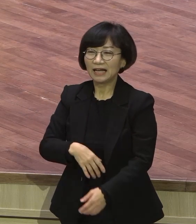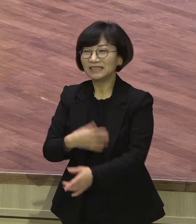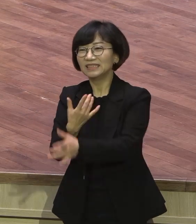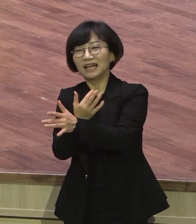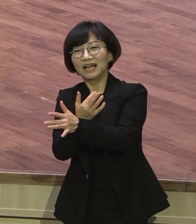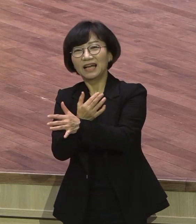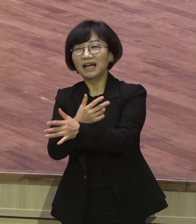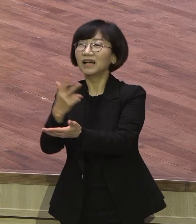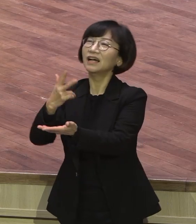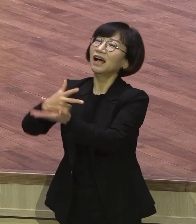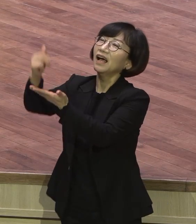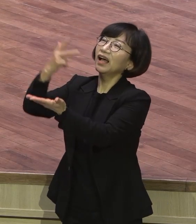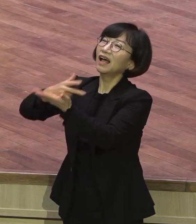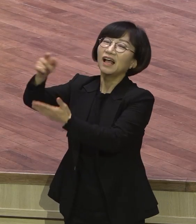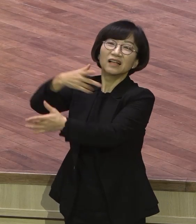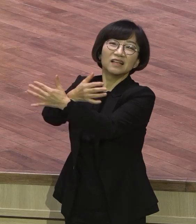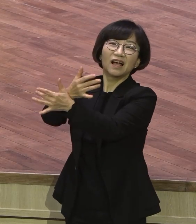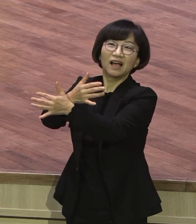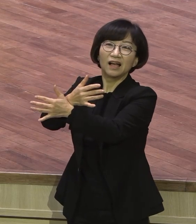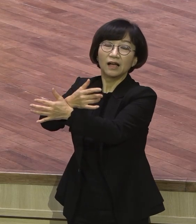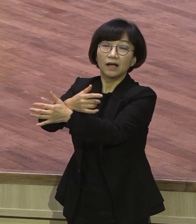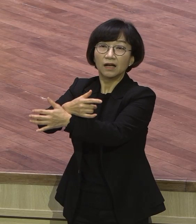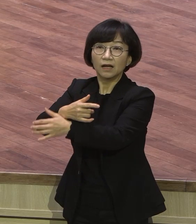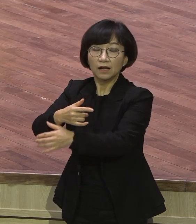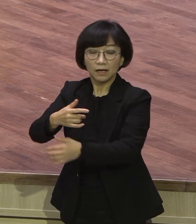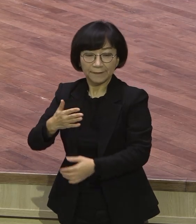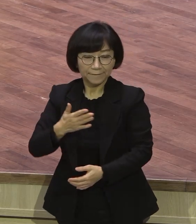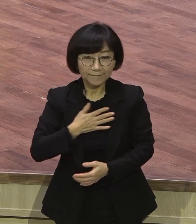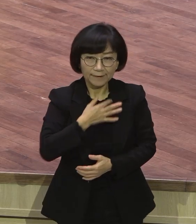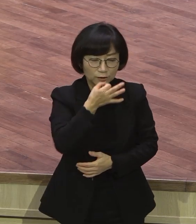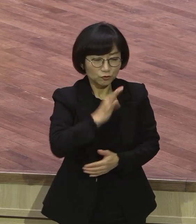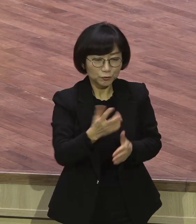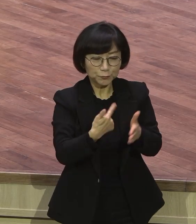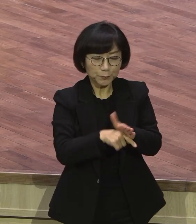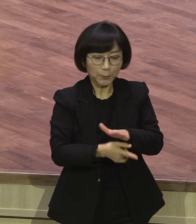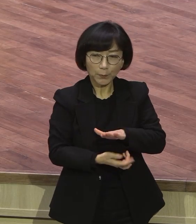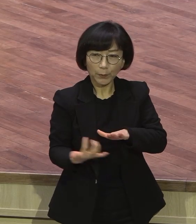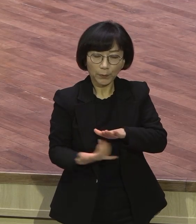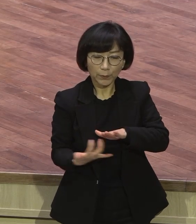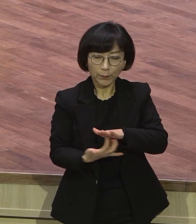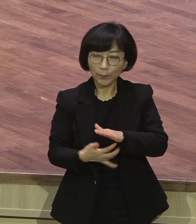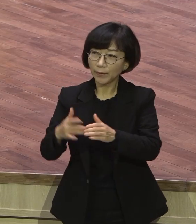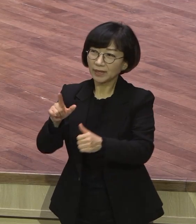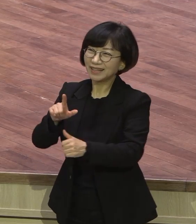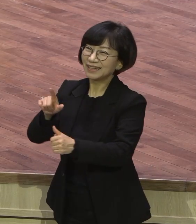부르지 마라. 아무 생각 없이 네 유익을 위해서 그렇게 이용하지 마라.